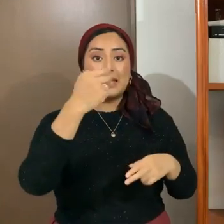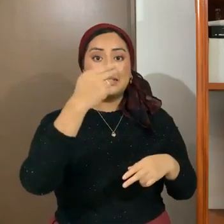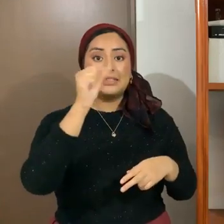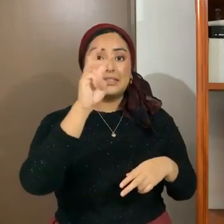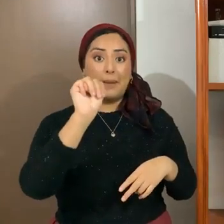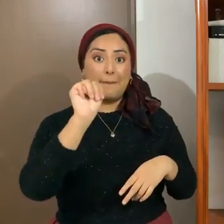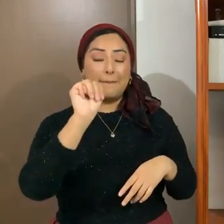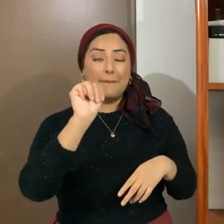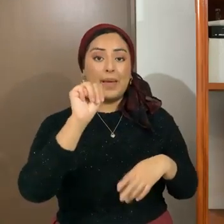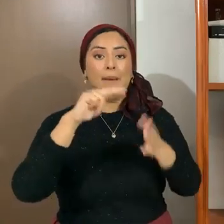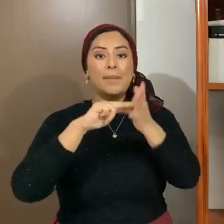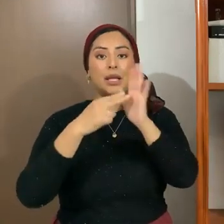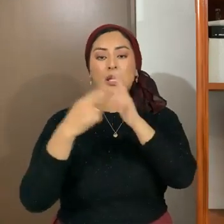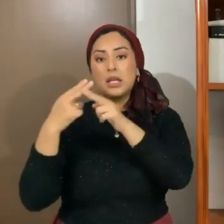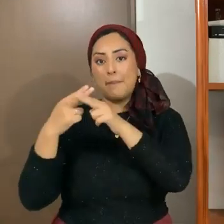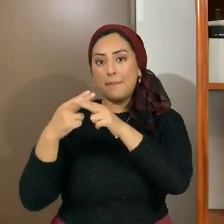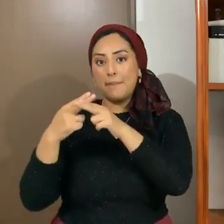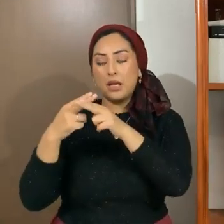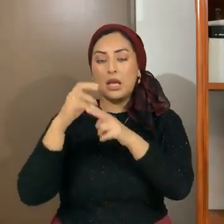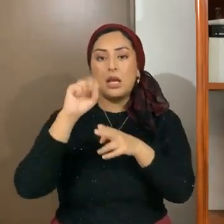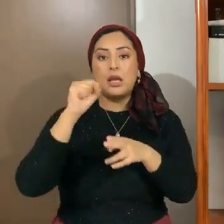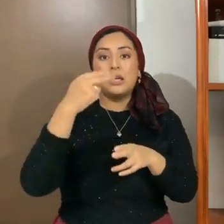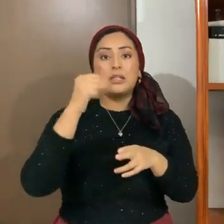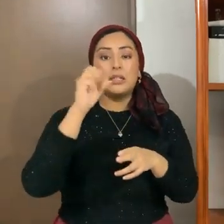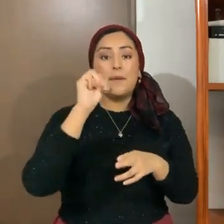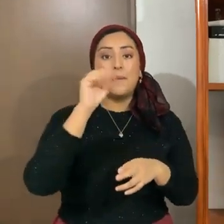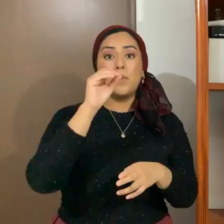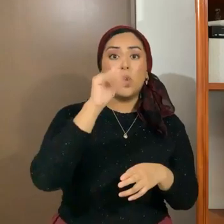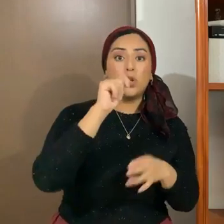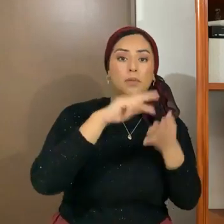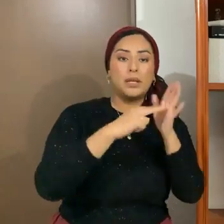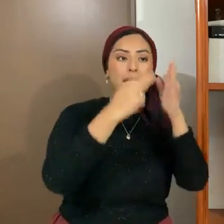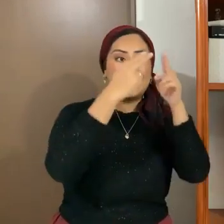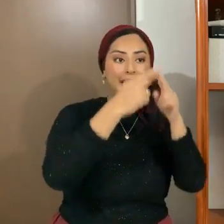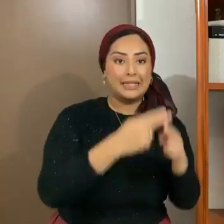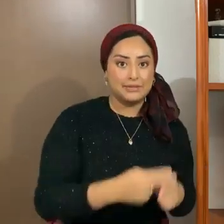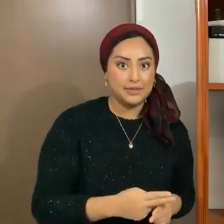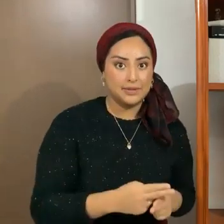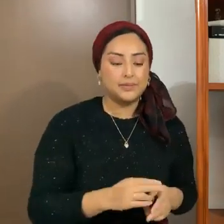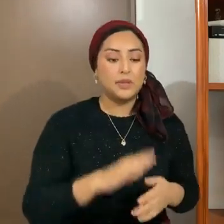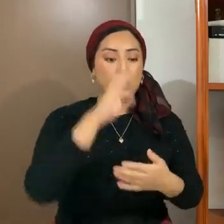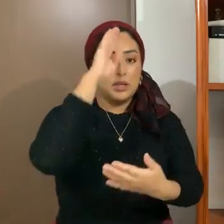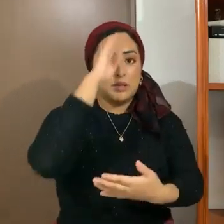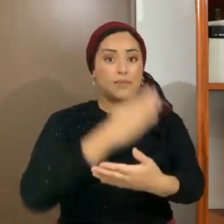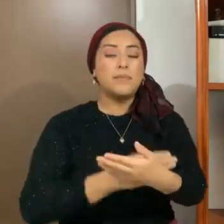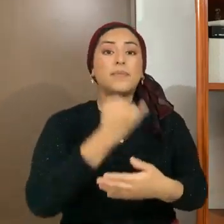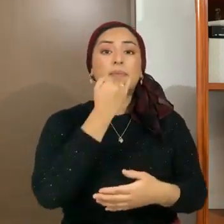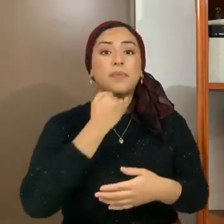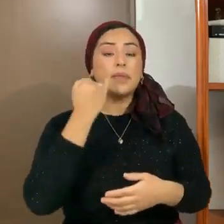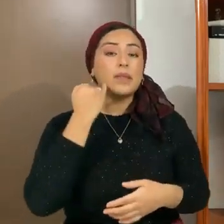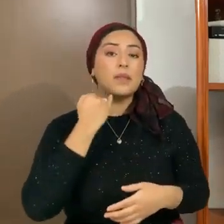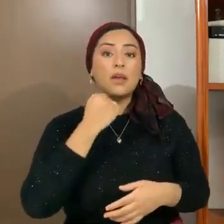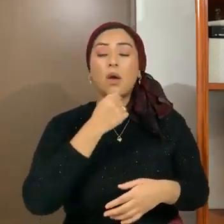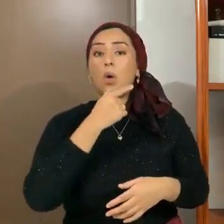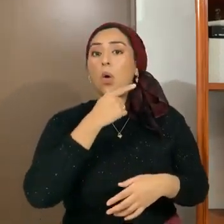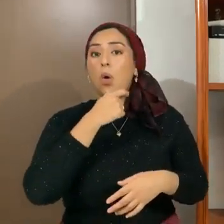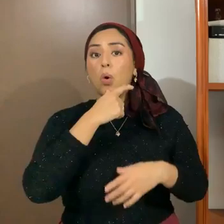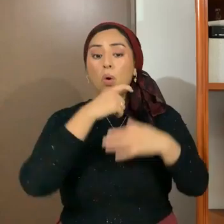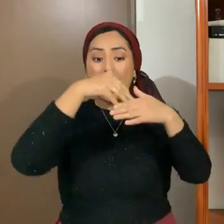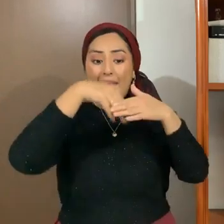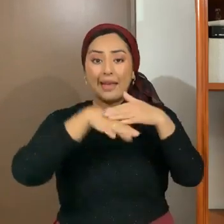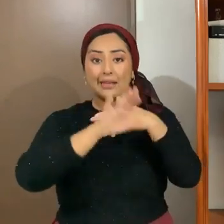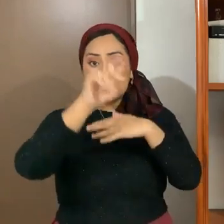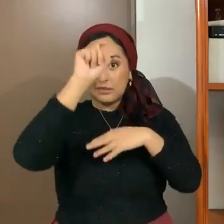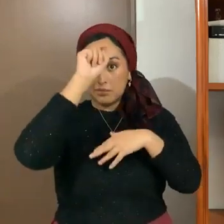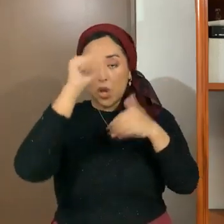hebreo es nombre, Shemot en plural, los nombres. Estos son los nombres de los hijos de Israel que entraron en